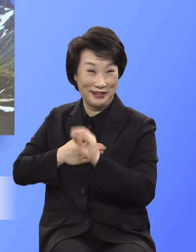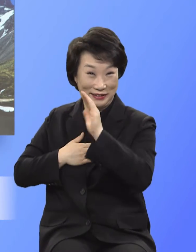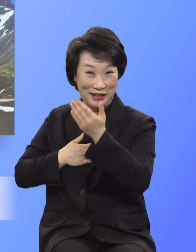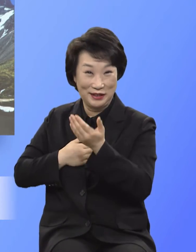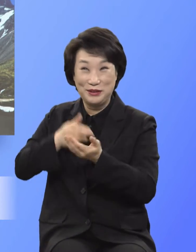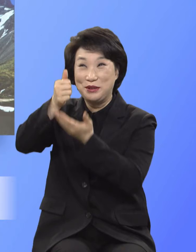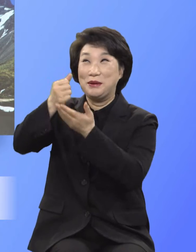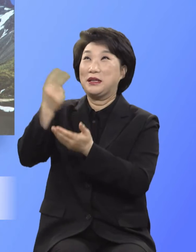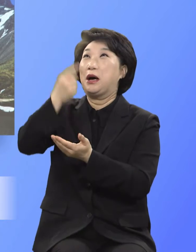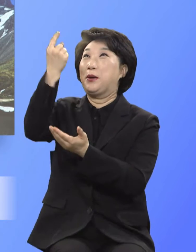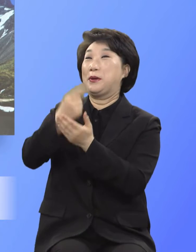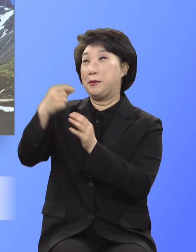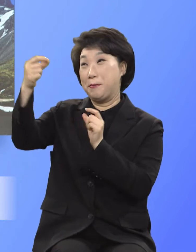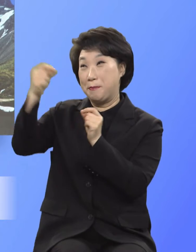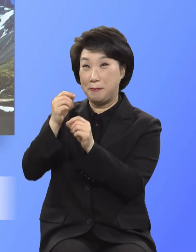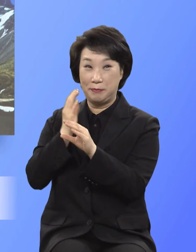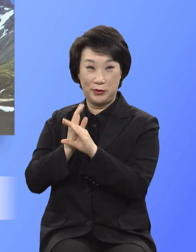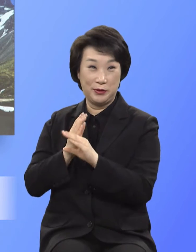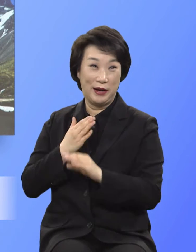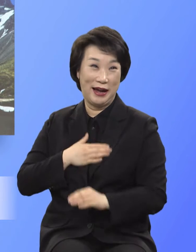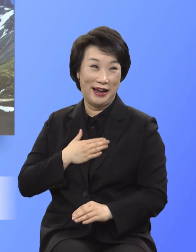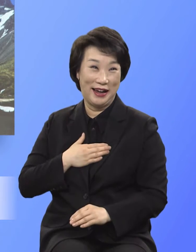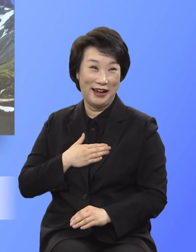가까웠구나, 주님의 재림이 다가왔구나,